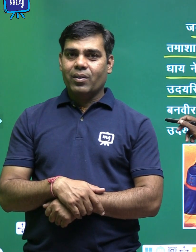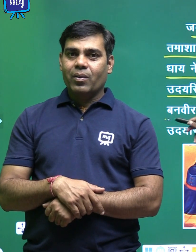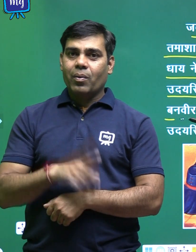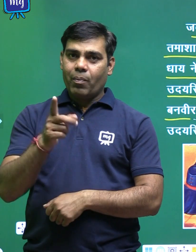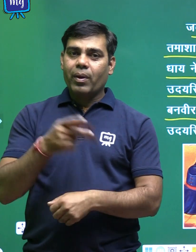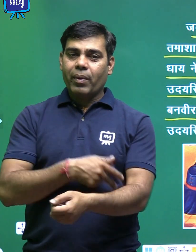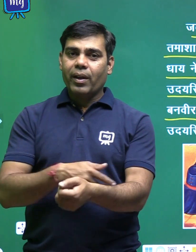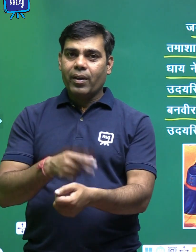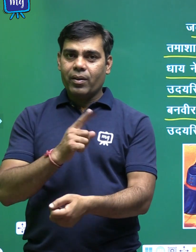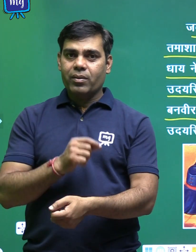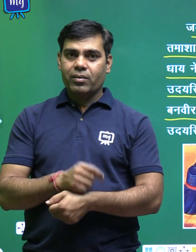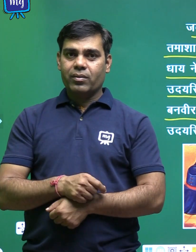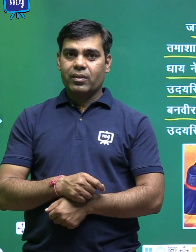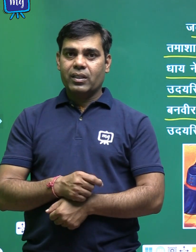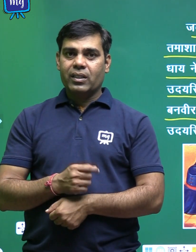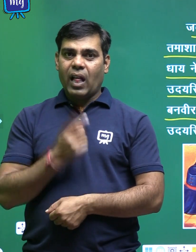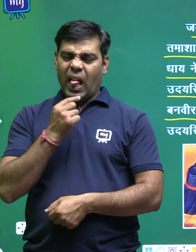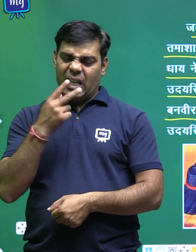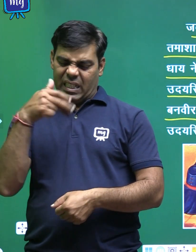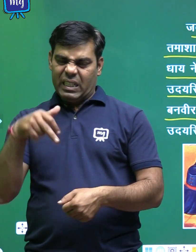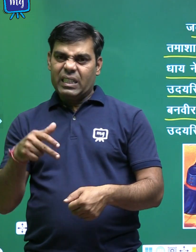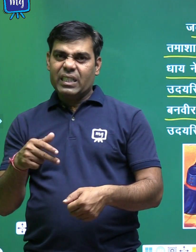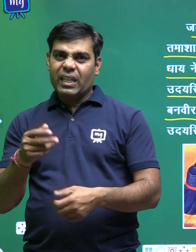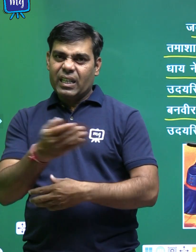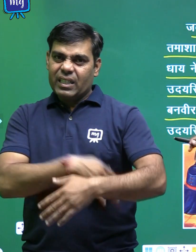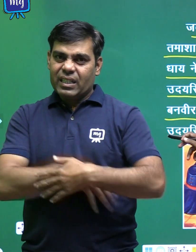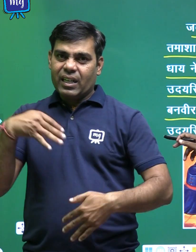बनवीर खून से रंगी तलवार लेकर